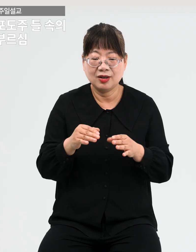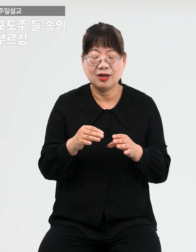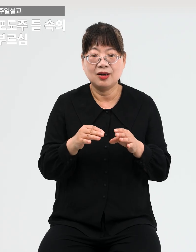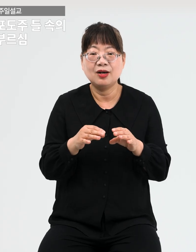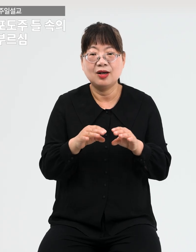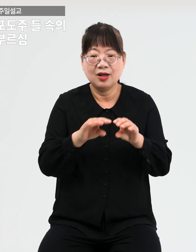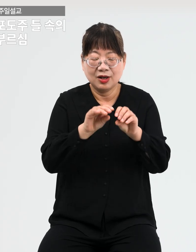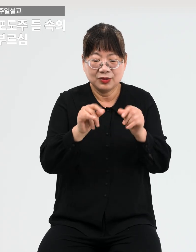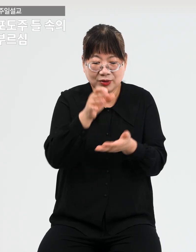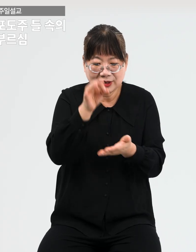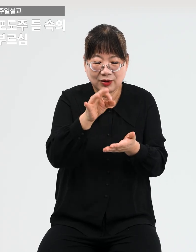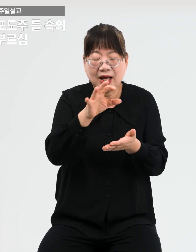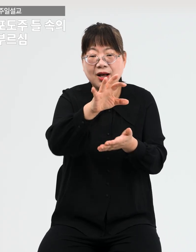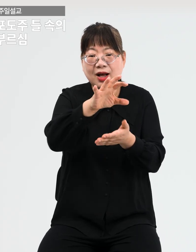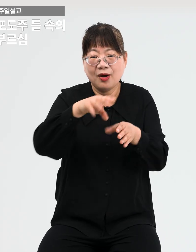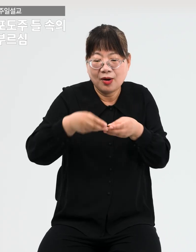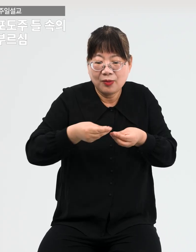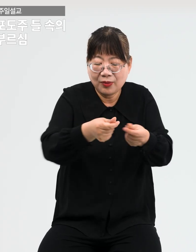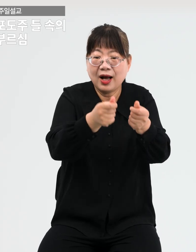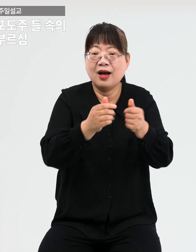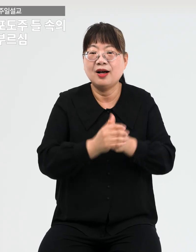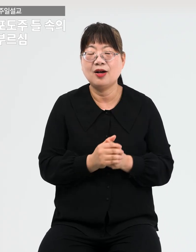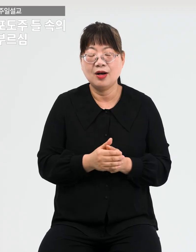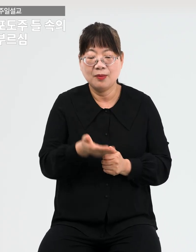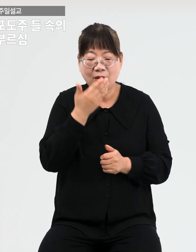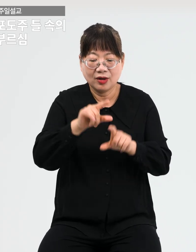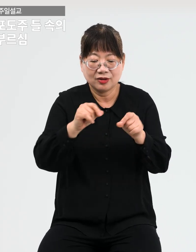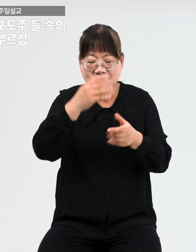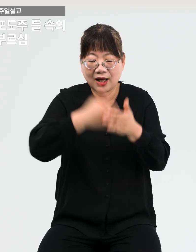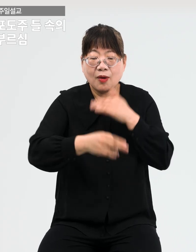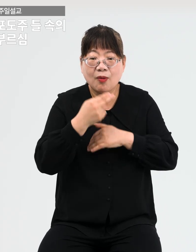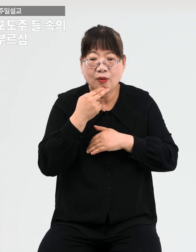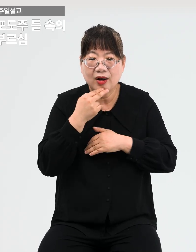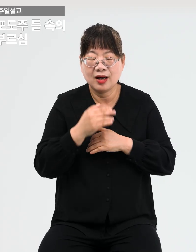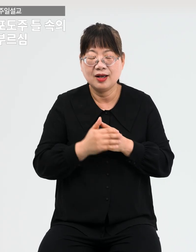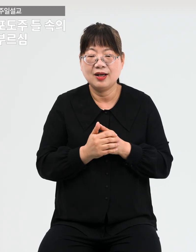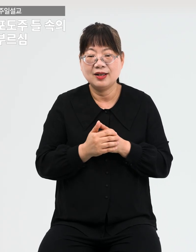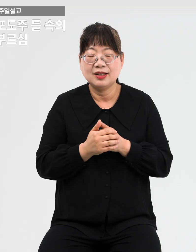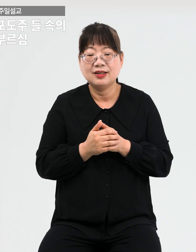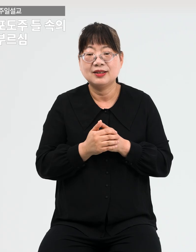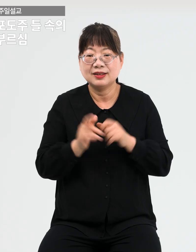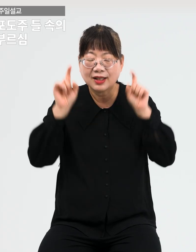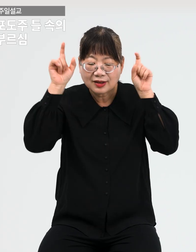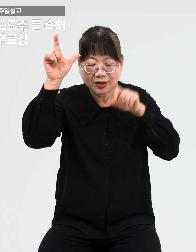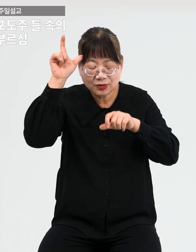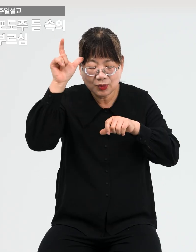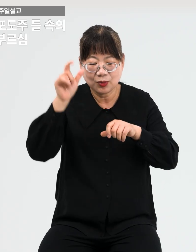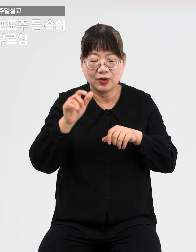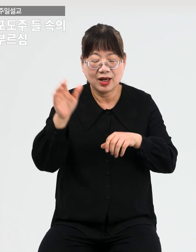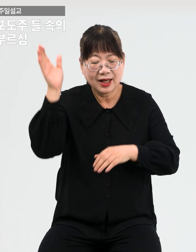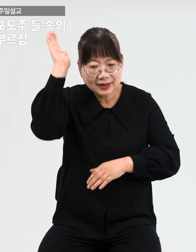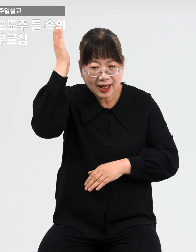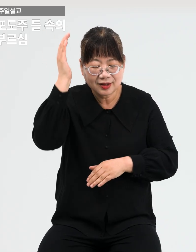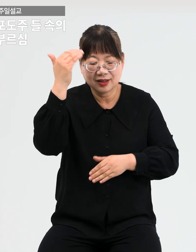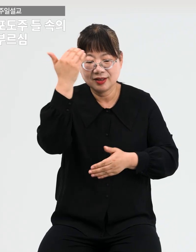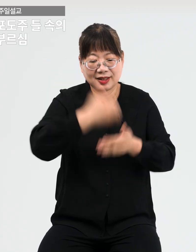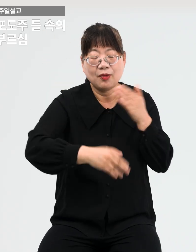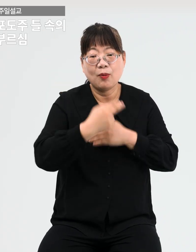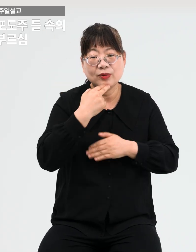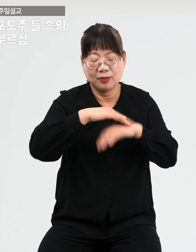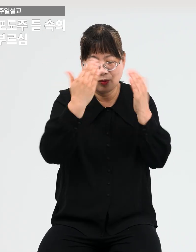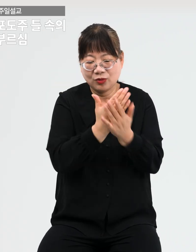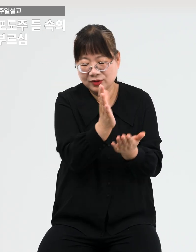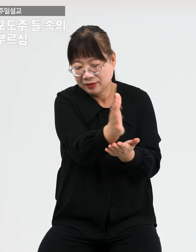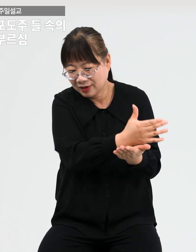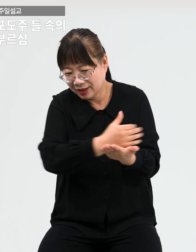것을 남겨두지 아니하며 양이나 소나 나귀도 남기지 아니하니. 싹 쓸어가는 거예요. 남는 게